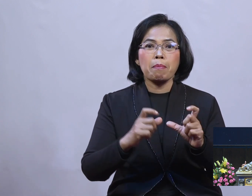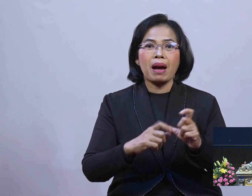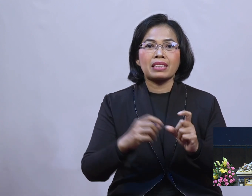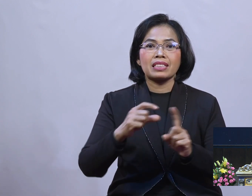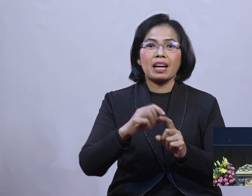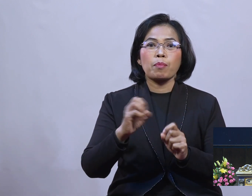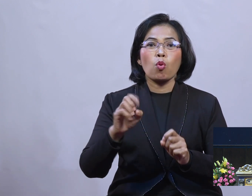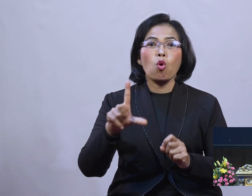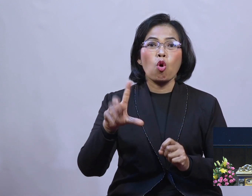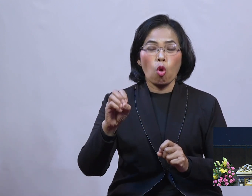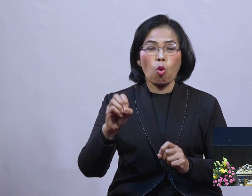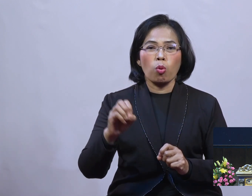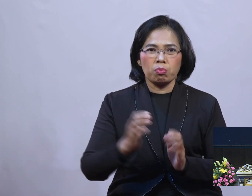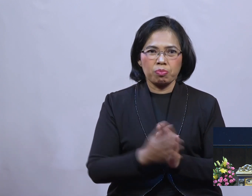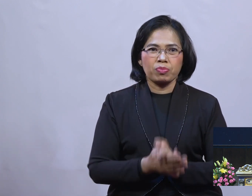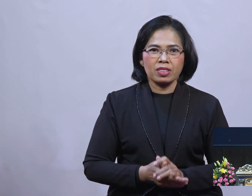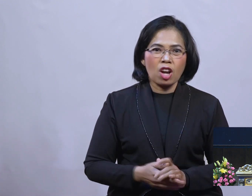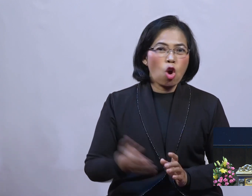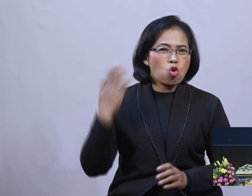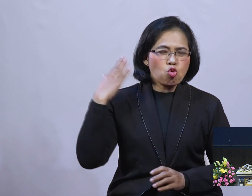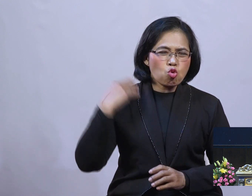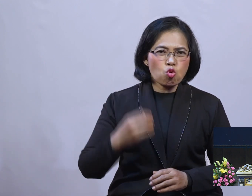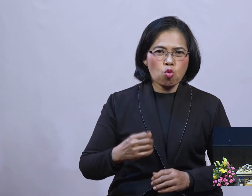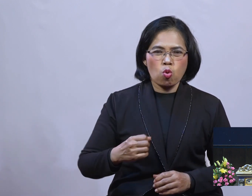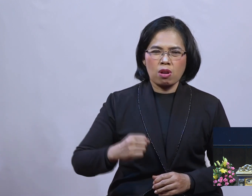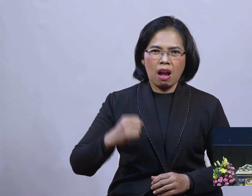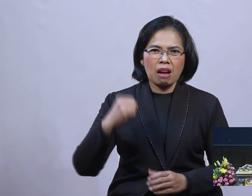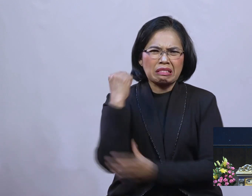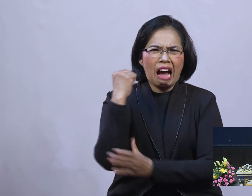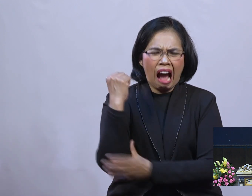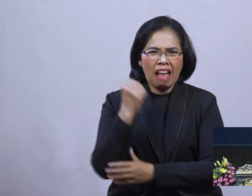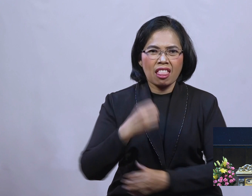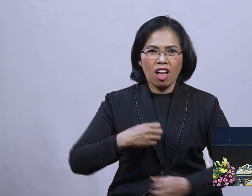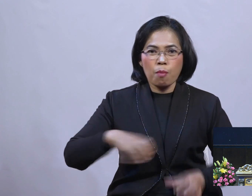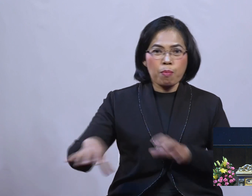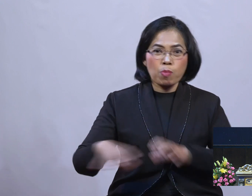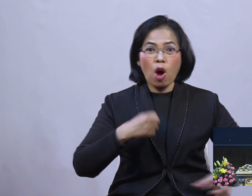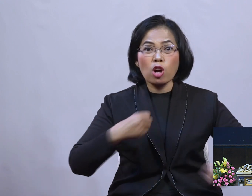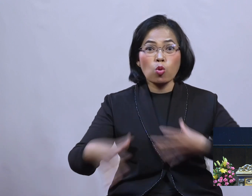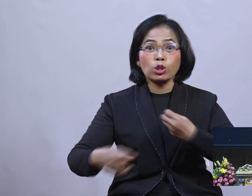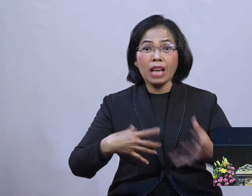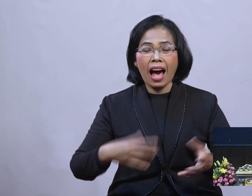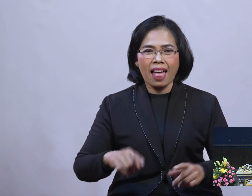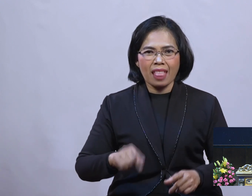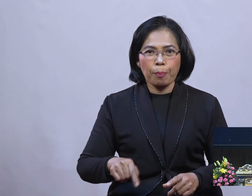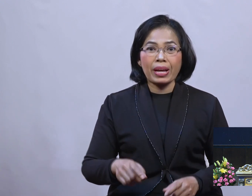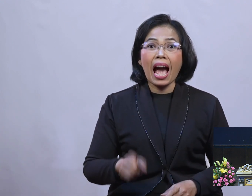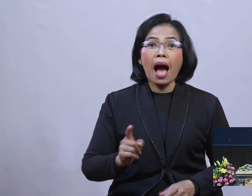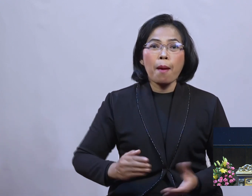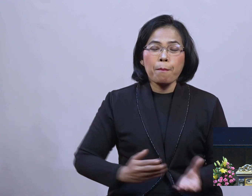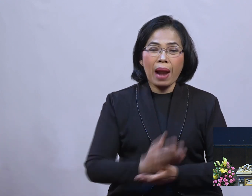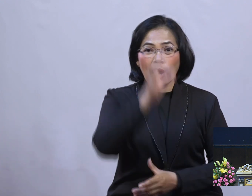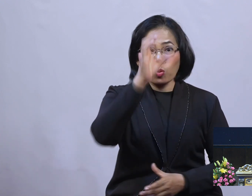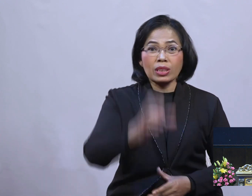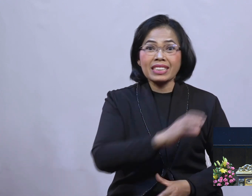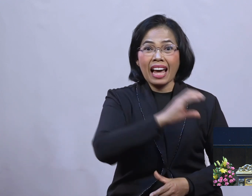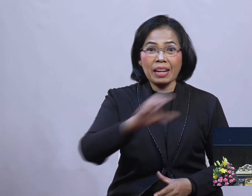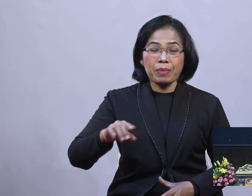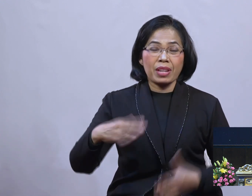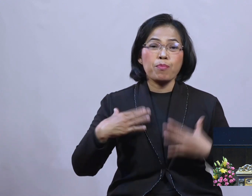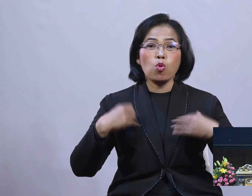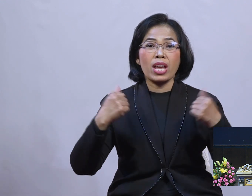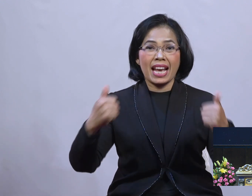Jatuh Bangun ada salib Hai untuk masalah penyakitnya ada